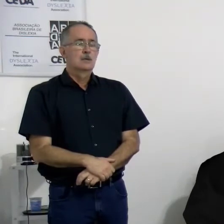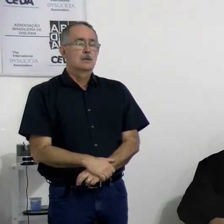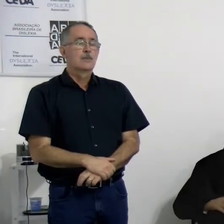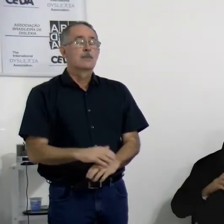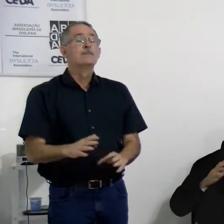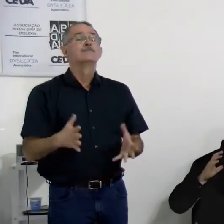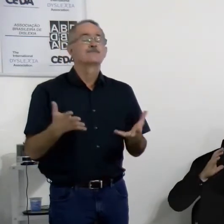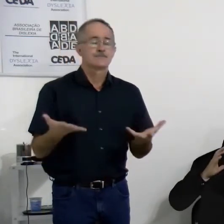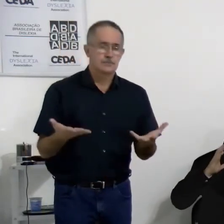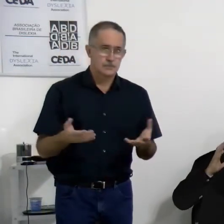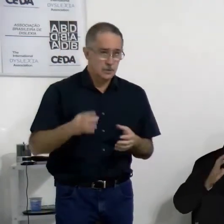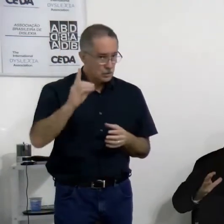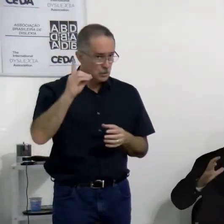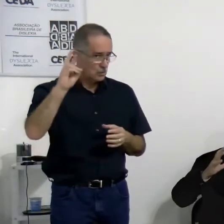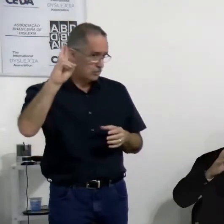Então ele diz que